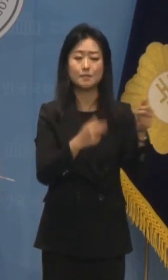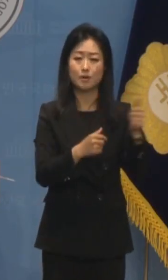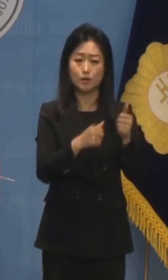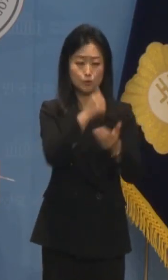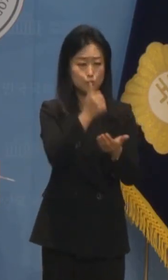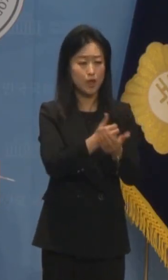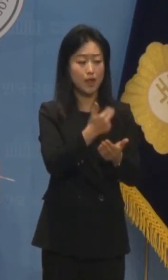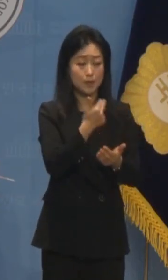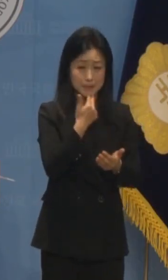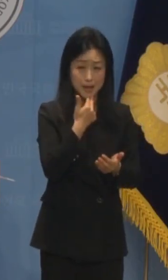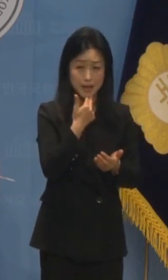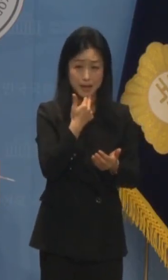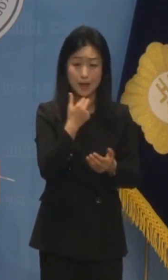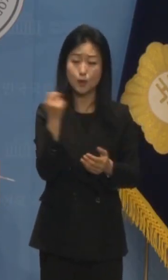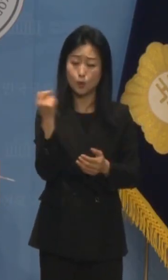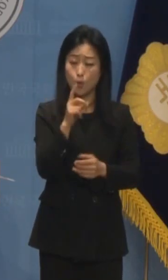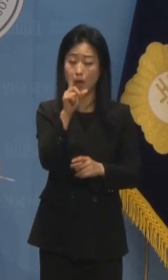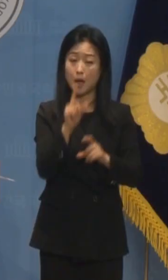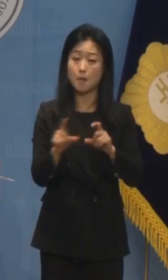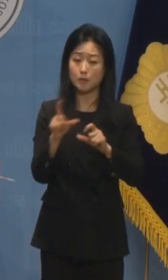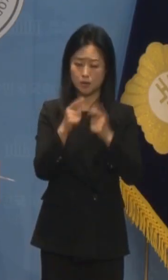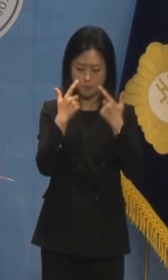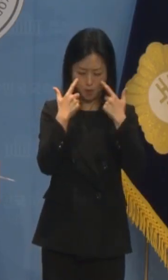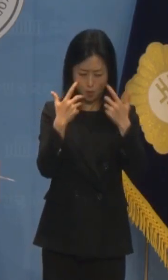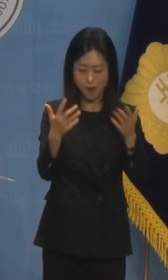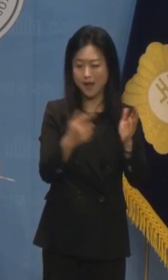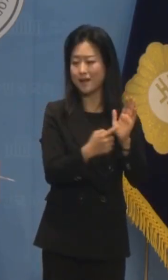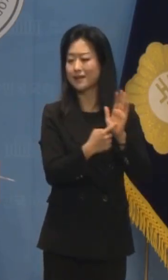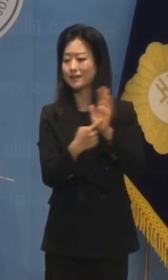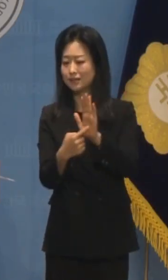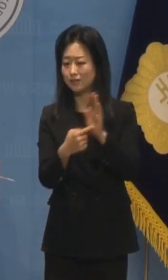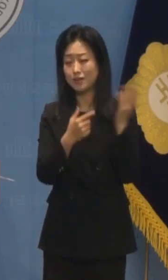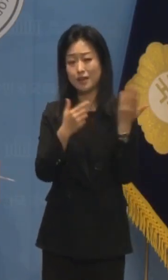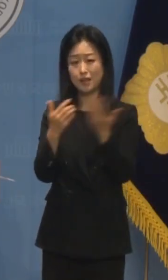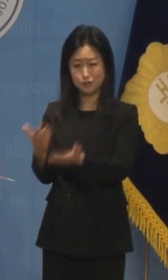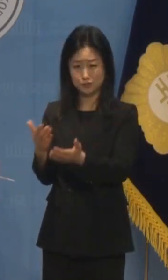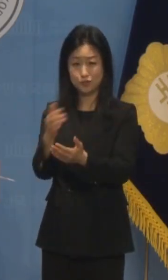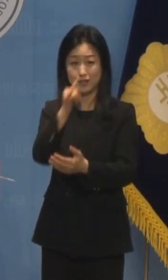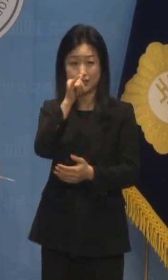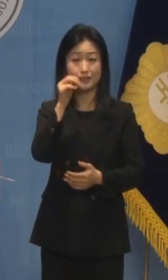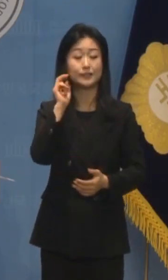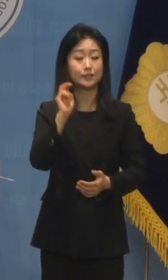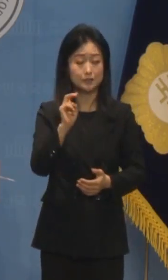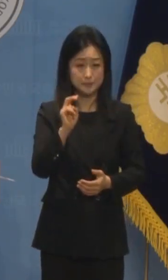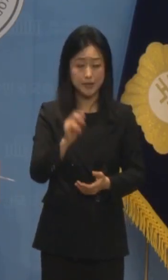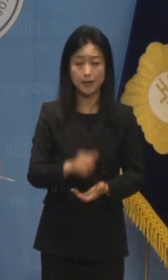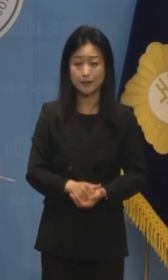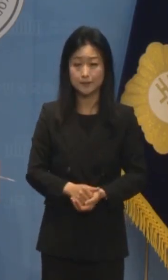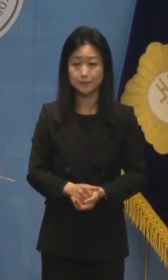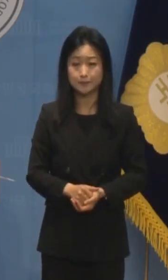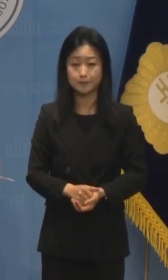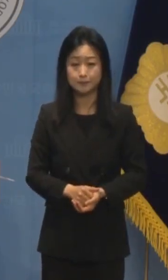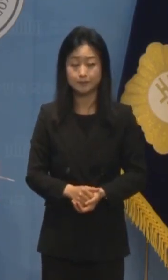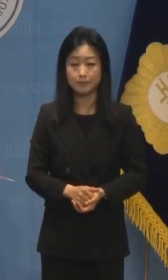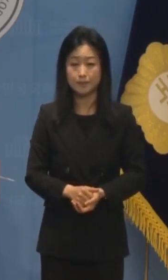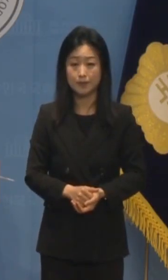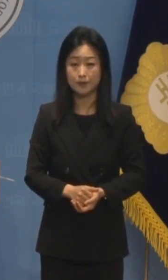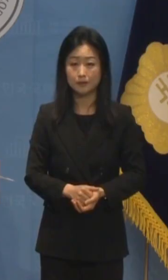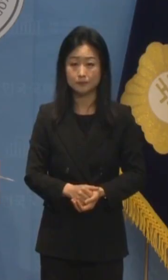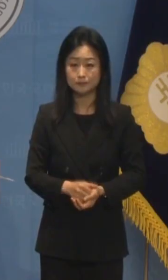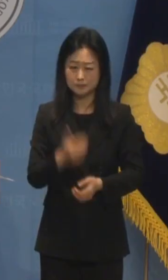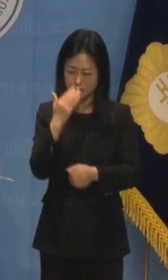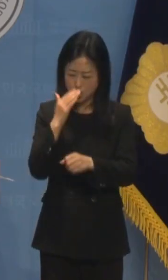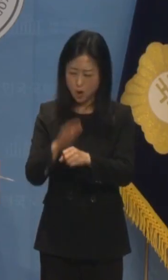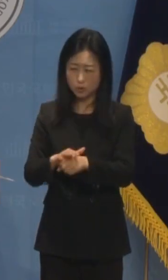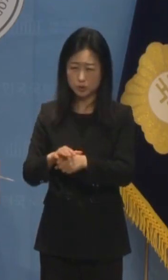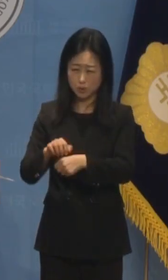무죄라는 사실을 또 한 번 명백히 입증하는 것 그 이상도 이하도 아닐 것입니다. 억지 기소에